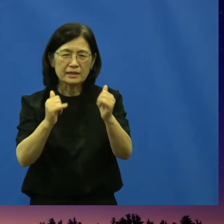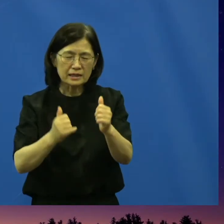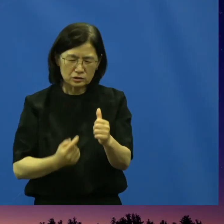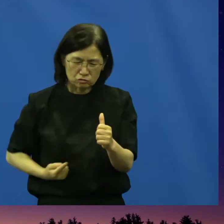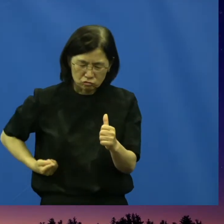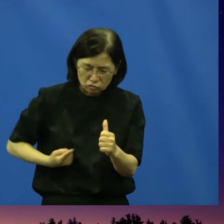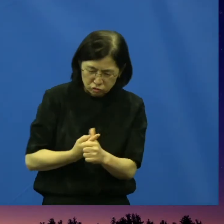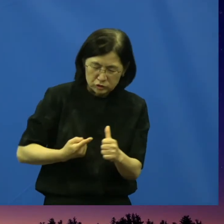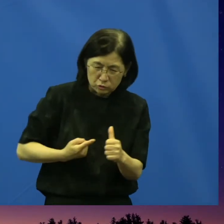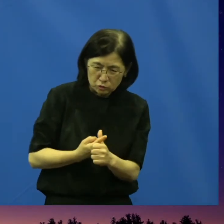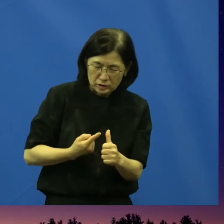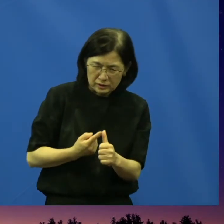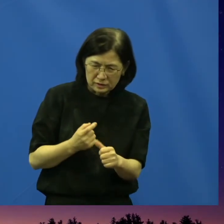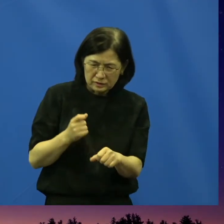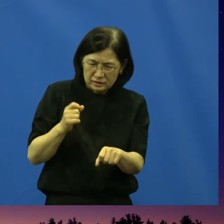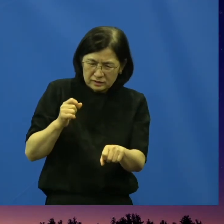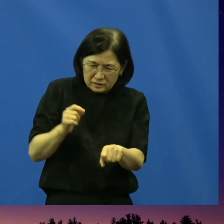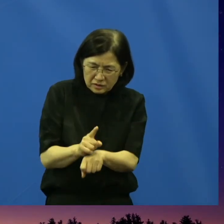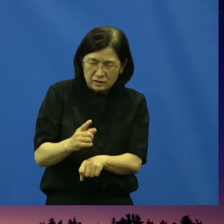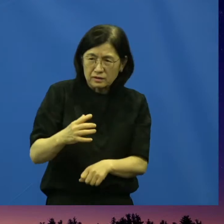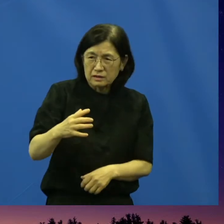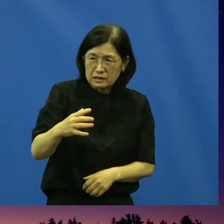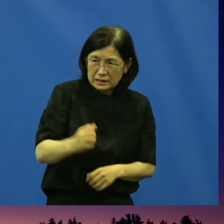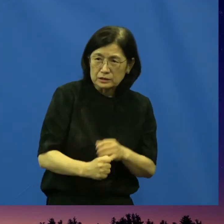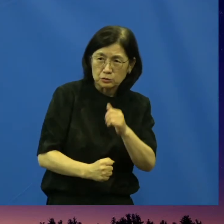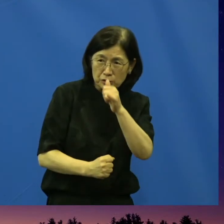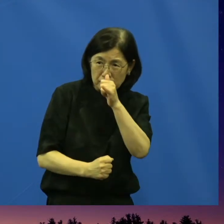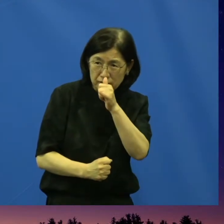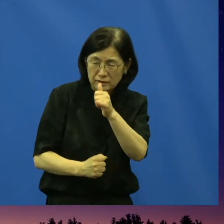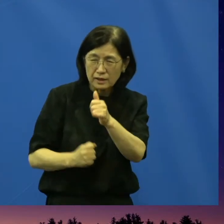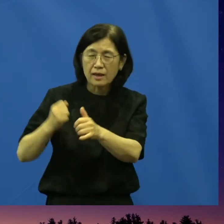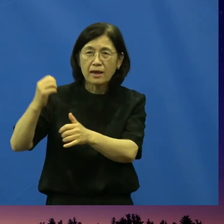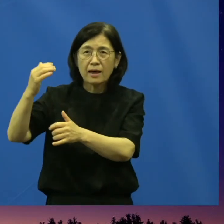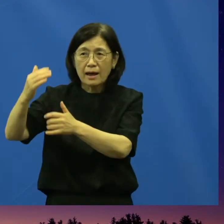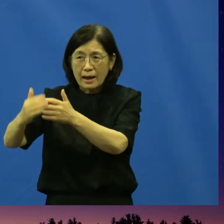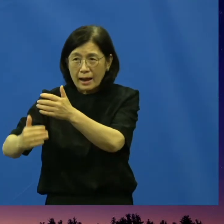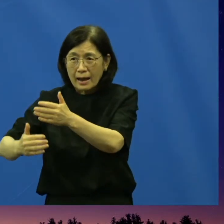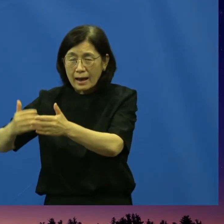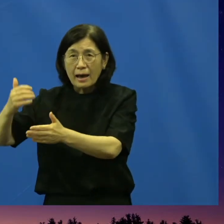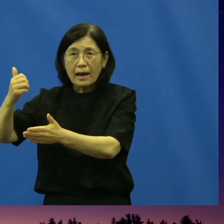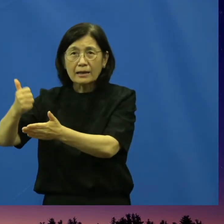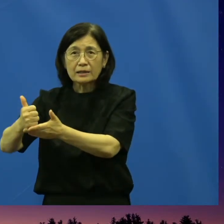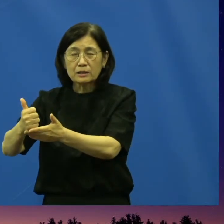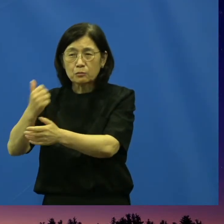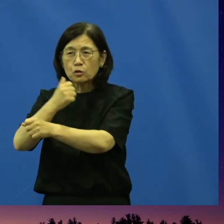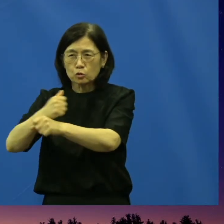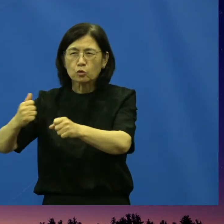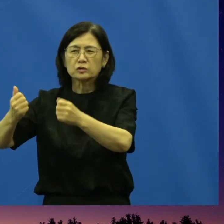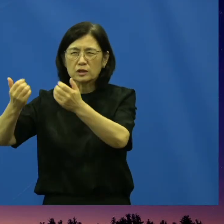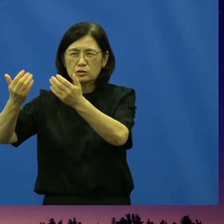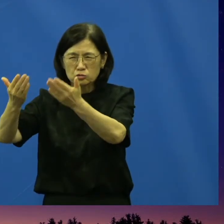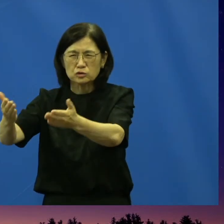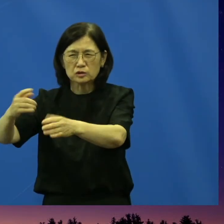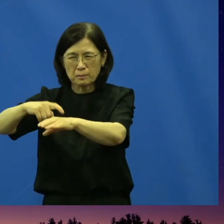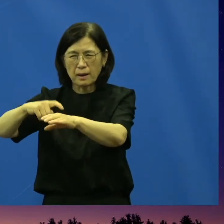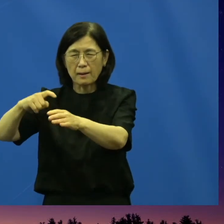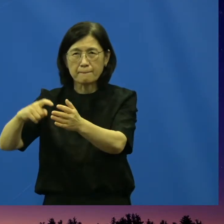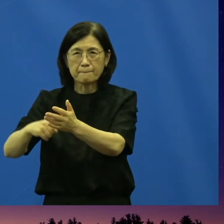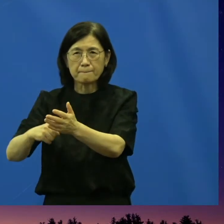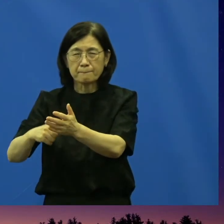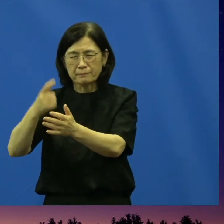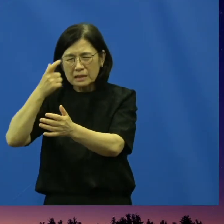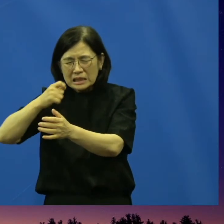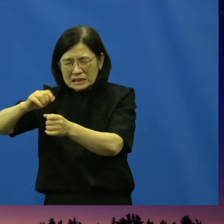본성을 갖고 있는, 자비를 베풀지 않고 이제 하는 모습을 보이는데, 하나님은 끊임없이